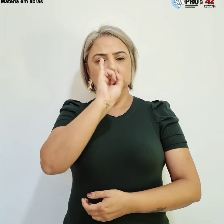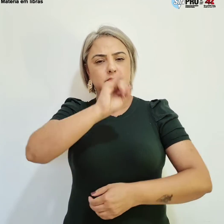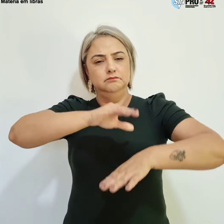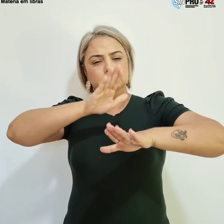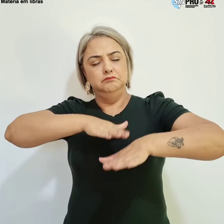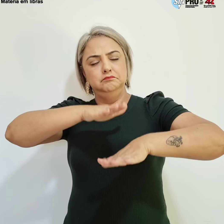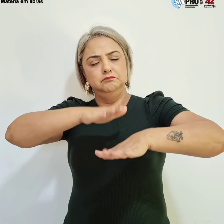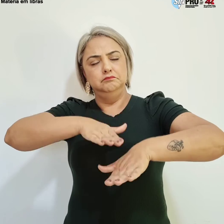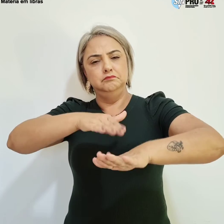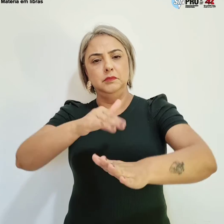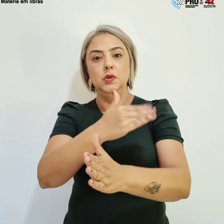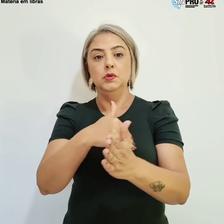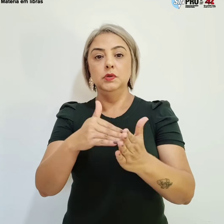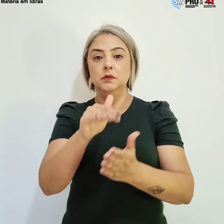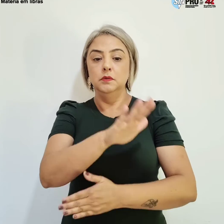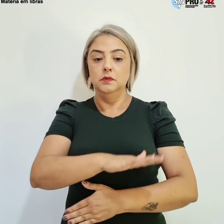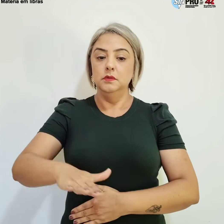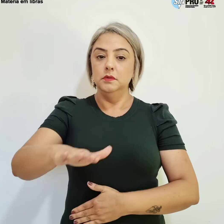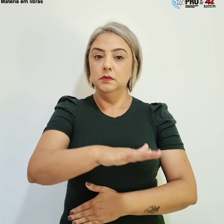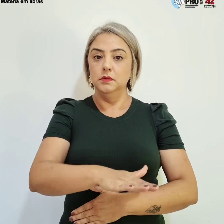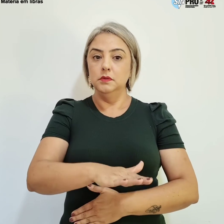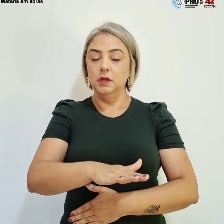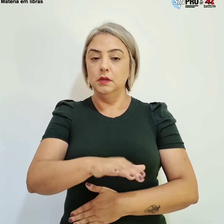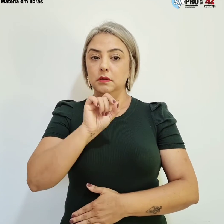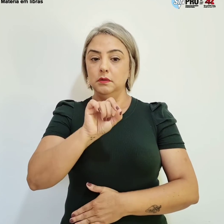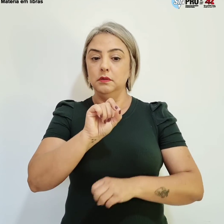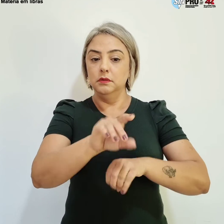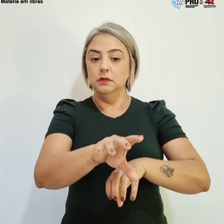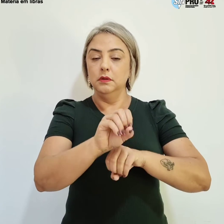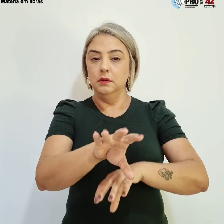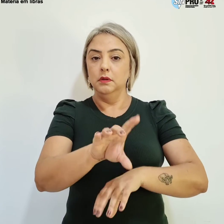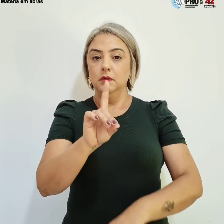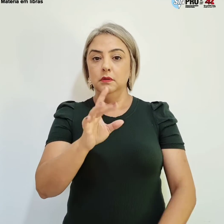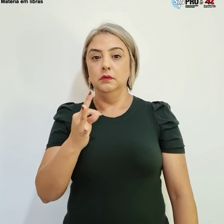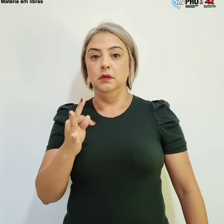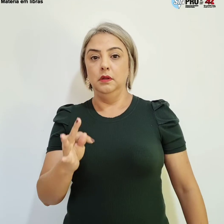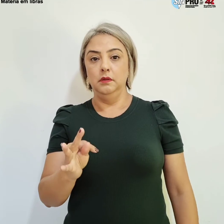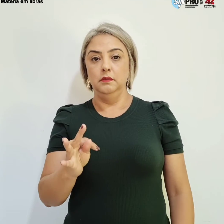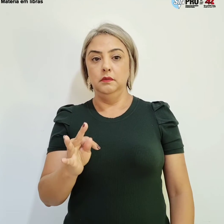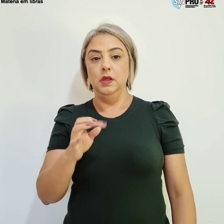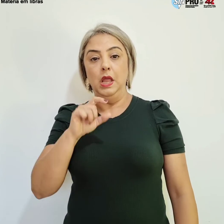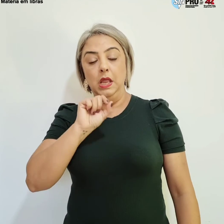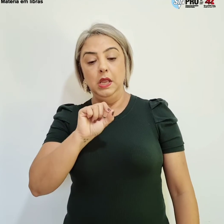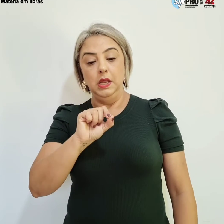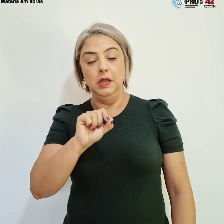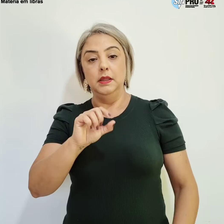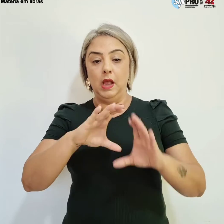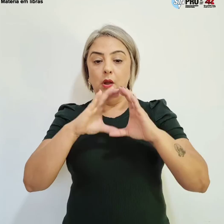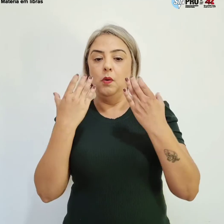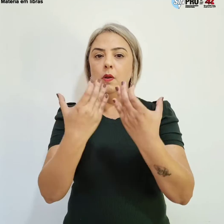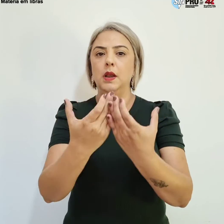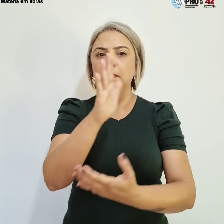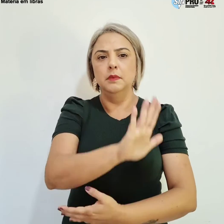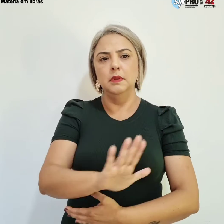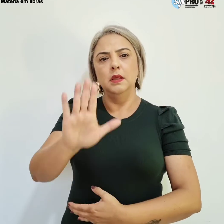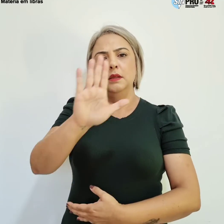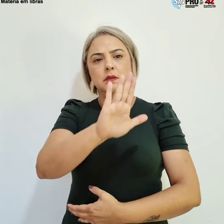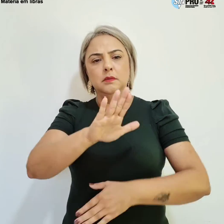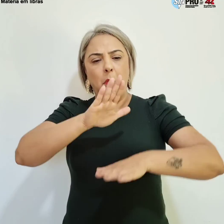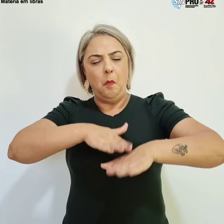de todos os setores e segmentos da educação do DF, e no caso da CONAP Nacional, a mobilização